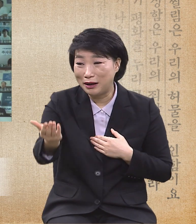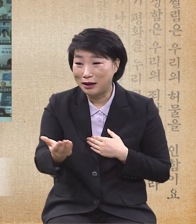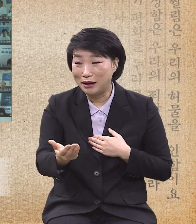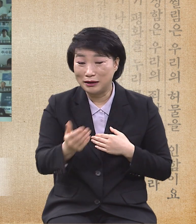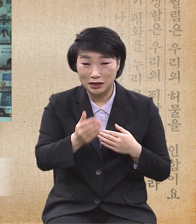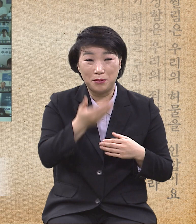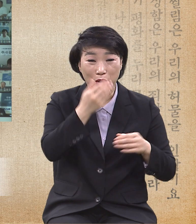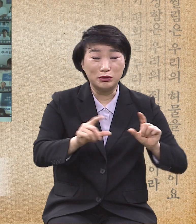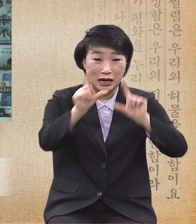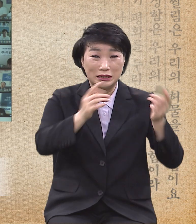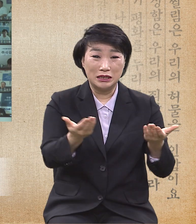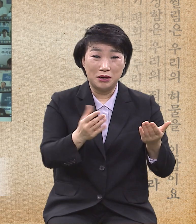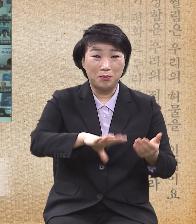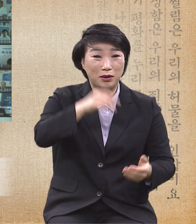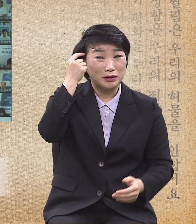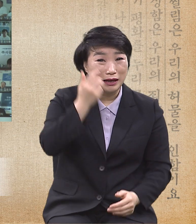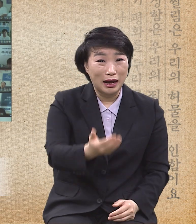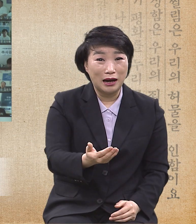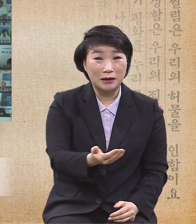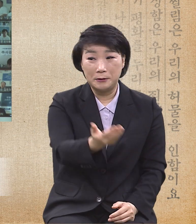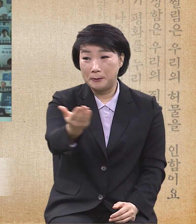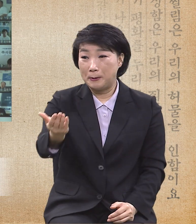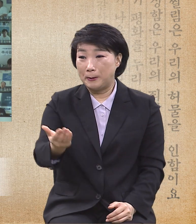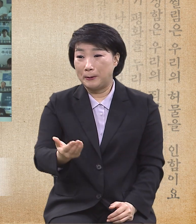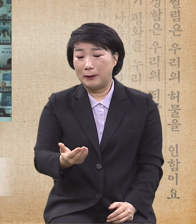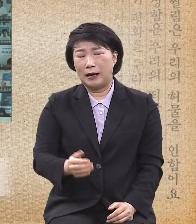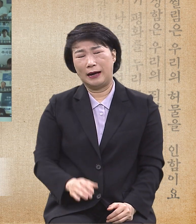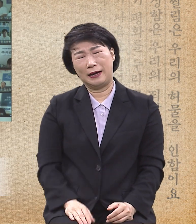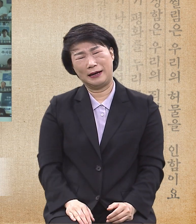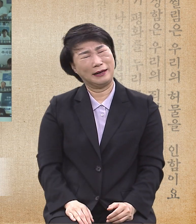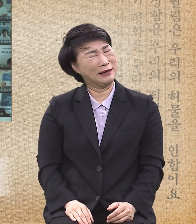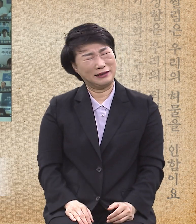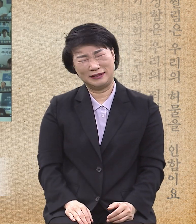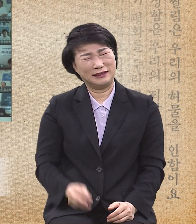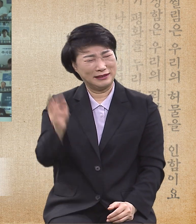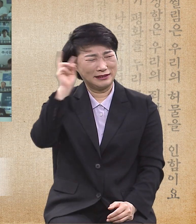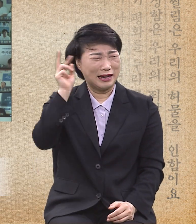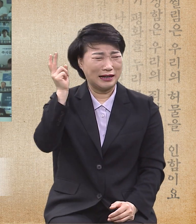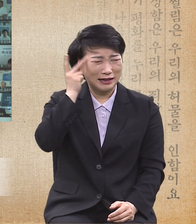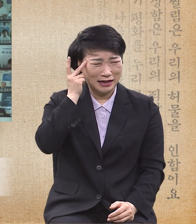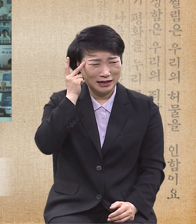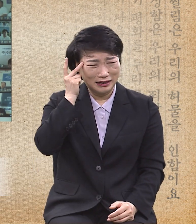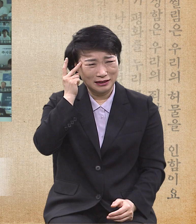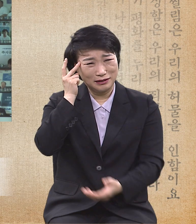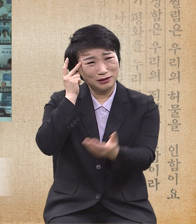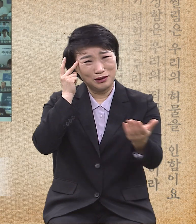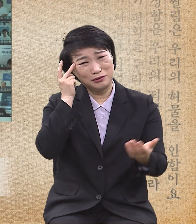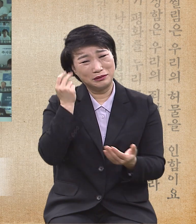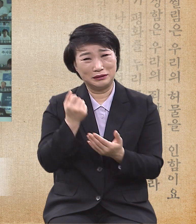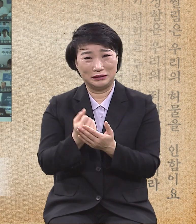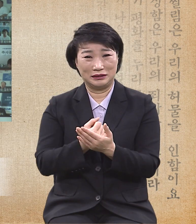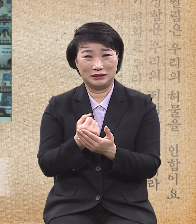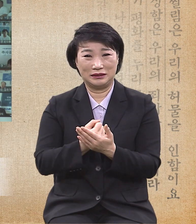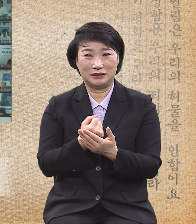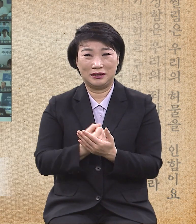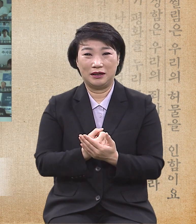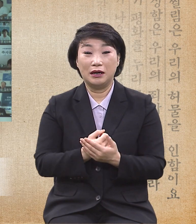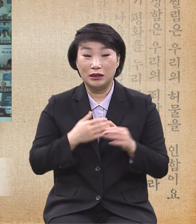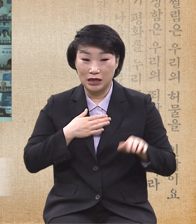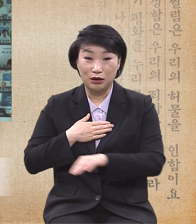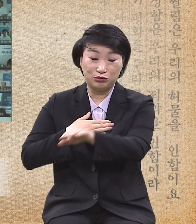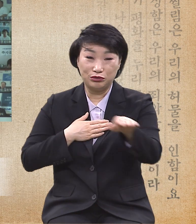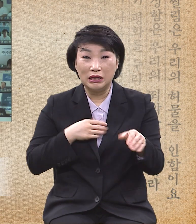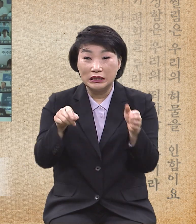먹고 사는 것이 우선입니까? 응? 얼마나 착각에 젖어 있느냐 그 말이죠. 우리가